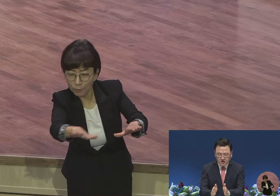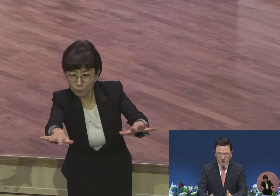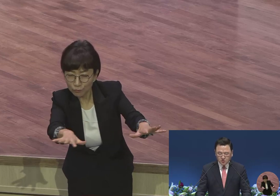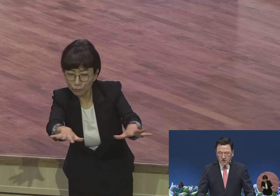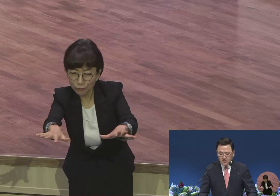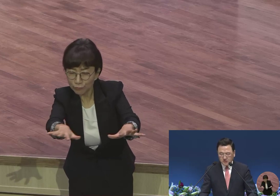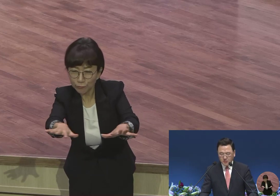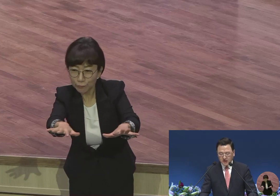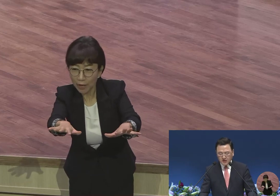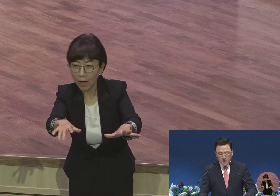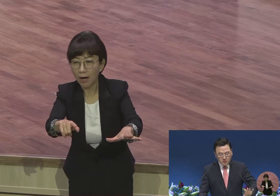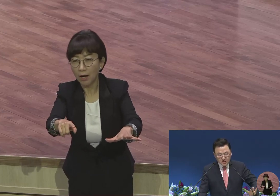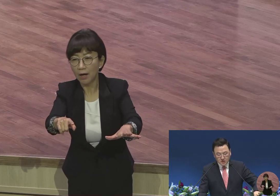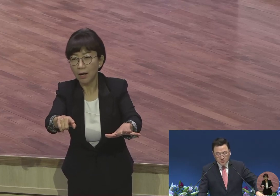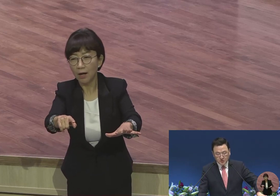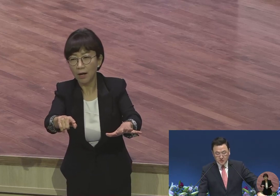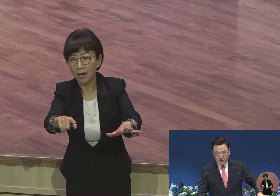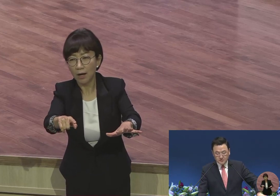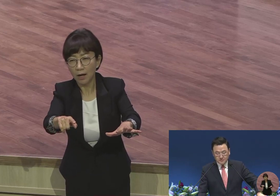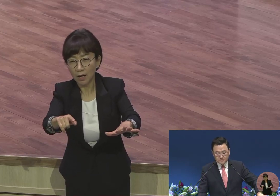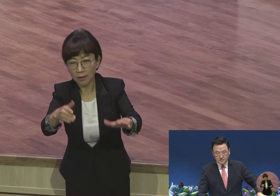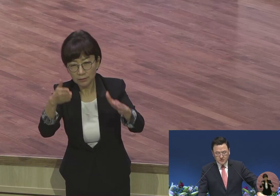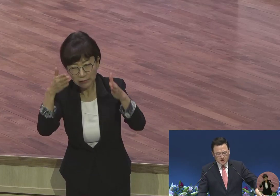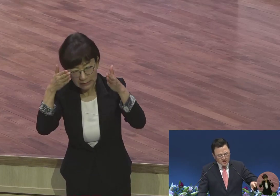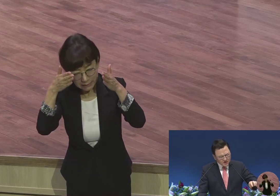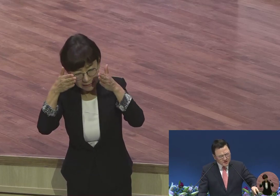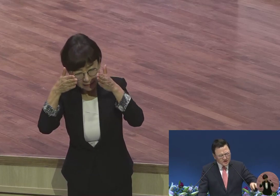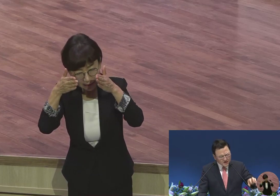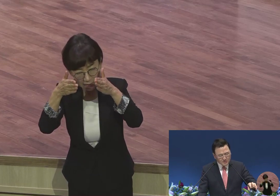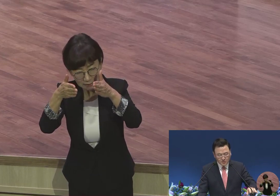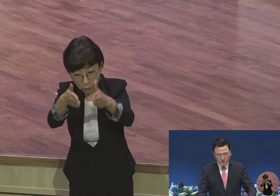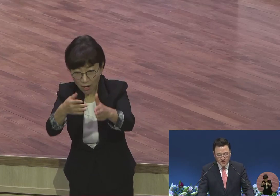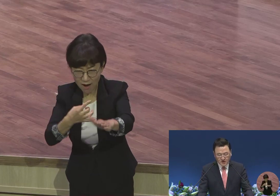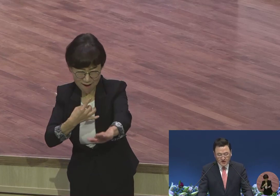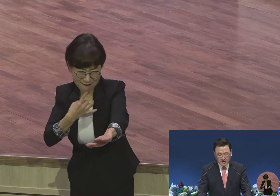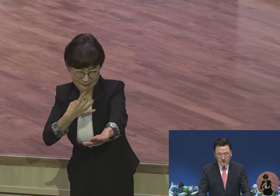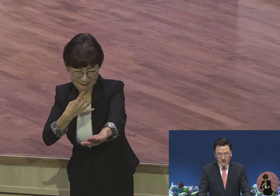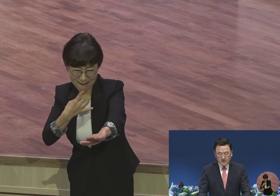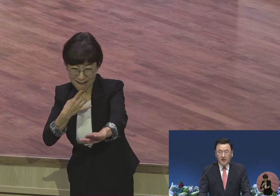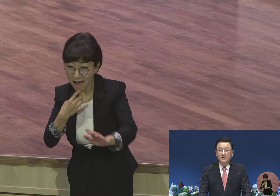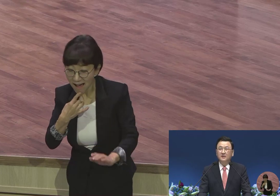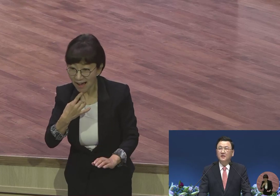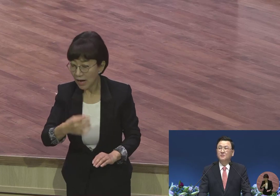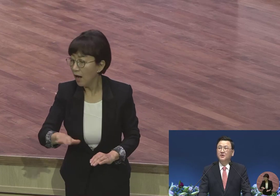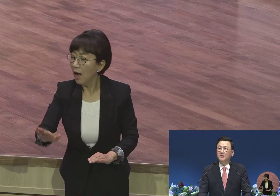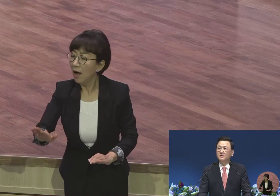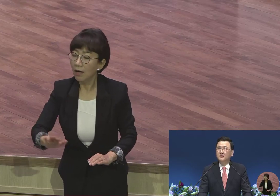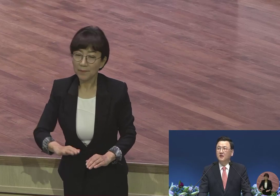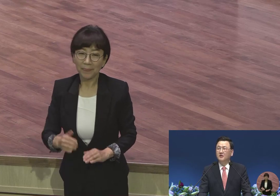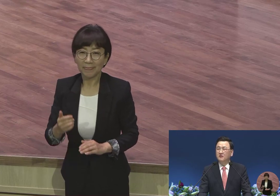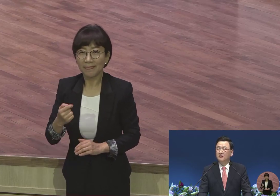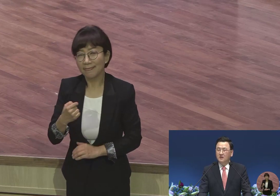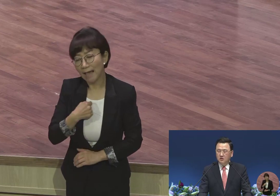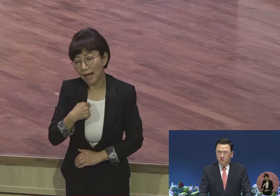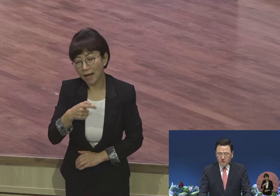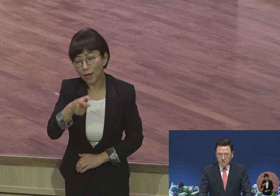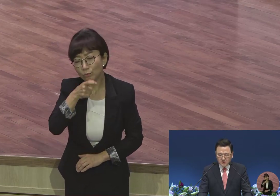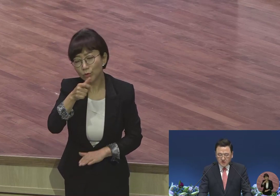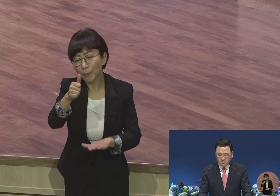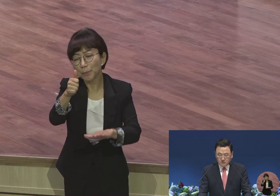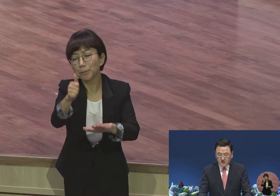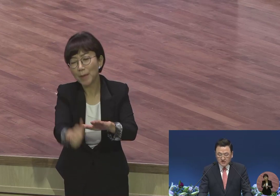문제 해결자 그리스도가 있었지만 관심이 없어요. 그 사람의 대답은 뭡니까? 나는 이 베데스다에